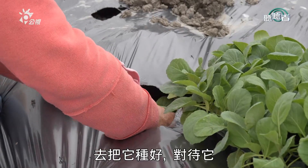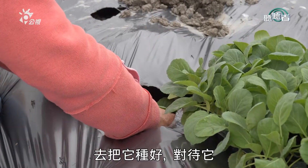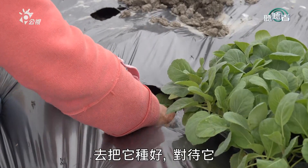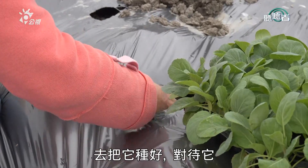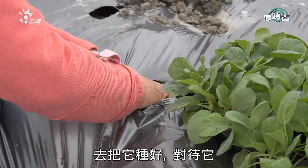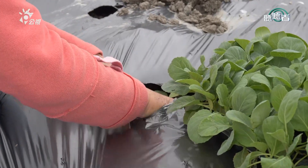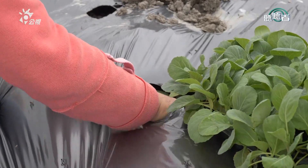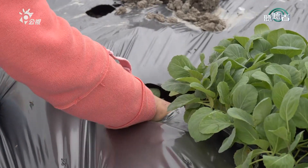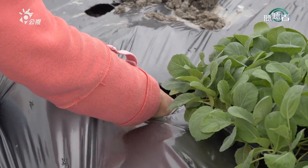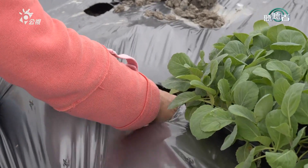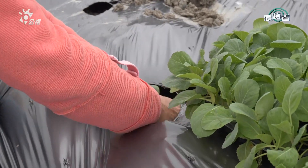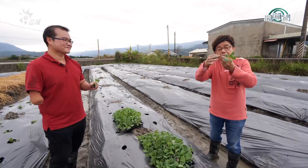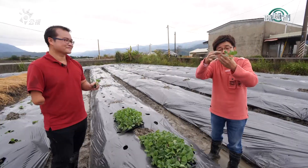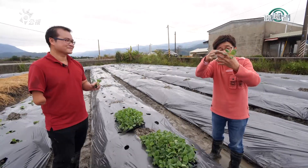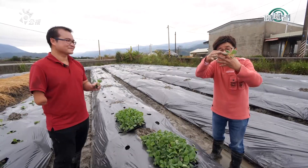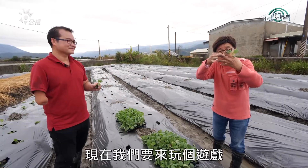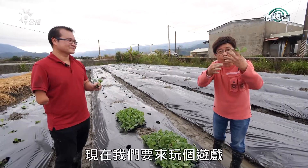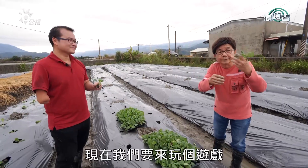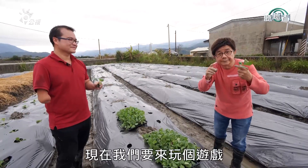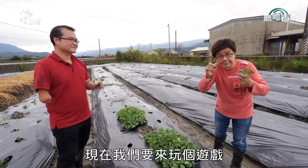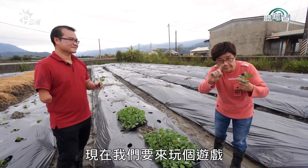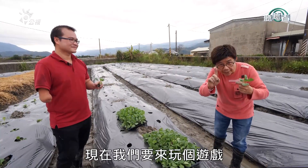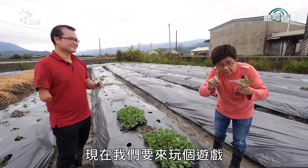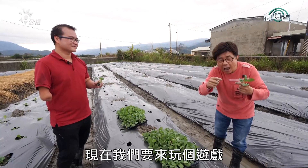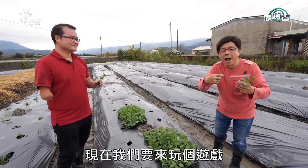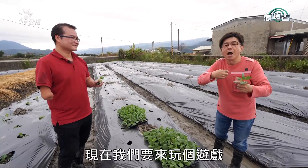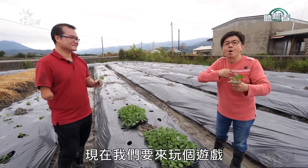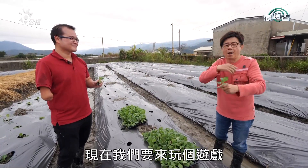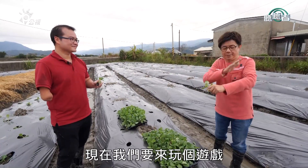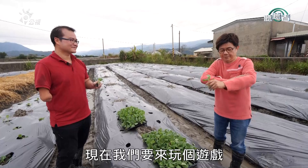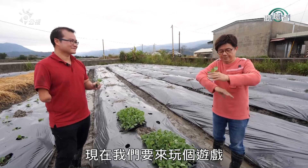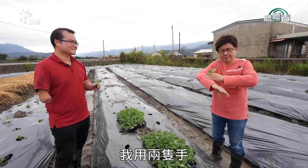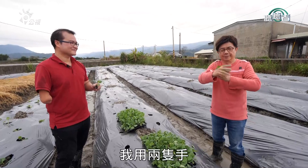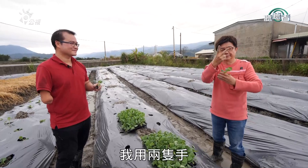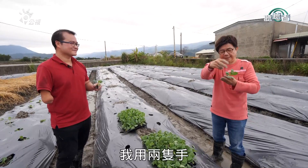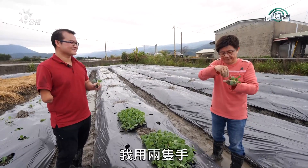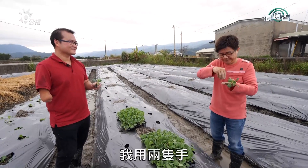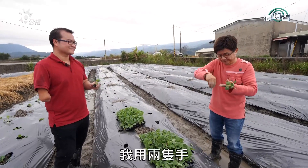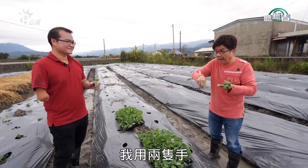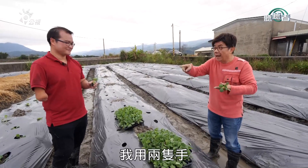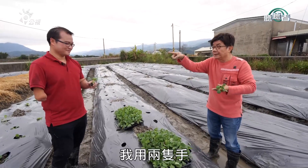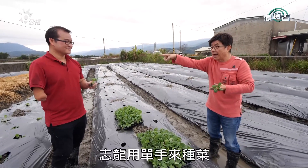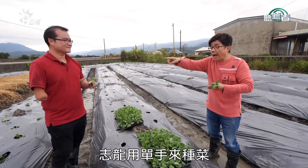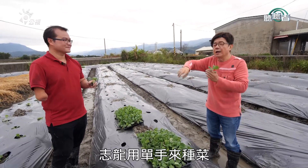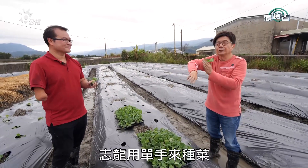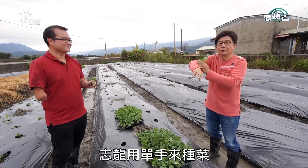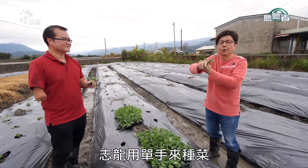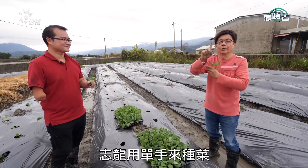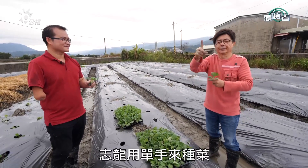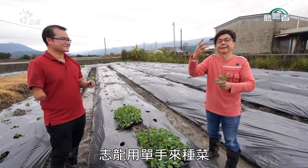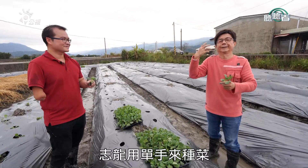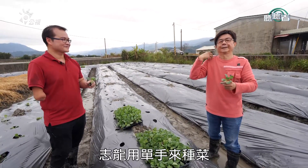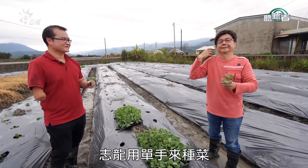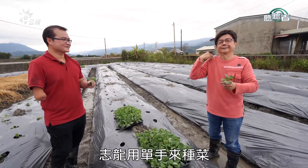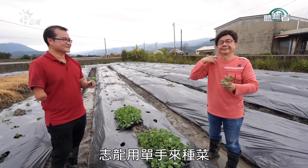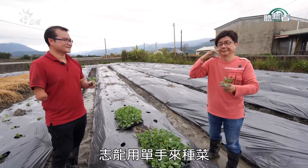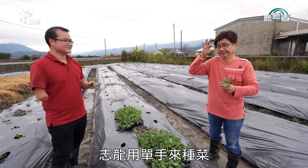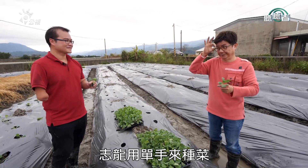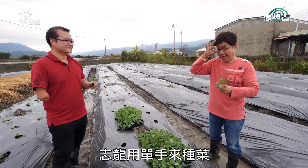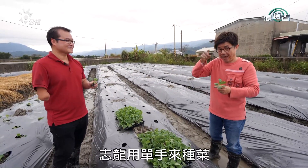它。 现在啊，我们要来玩个游戏啊。我用两只手啊，志龙呢用单手来种菜，